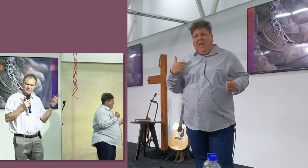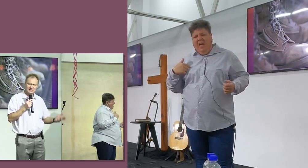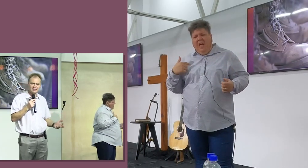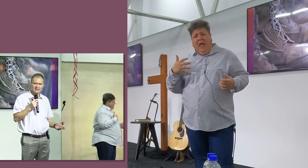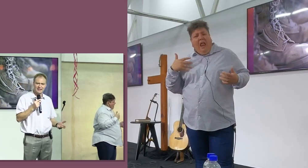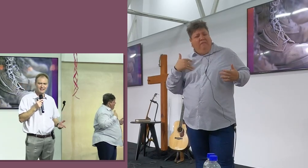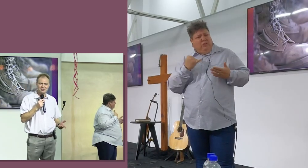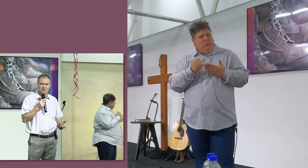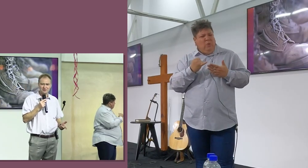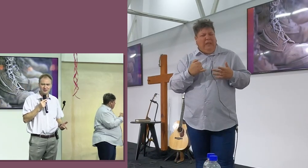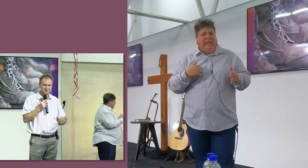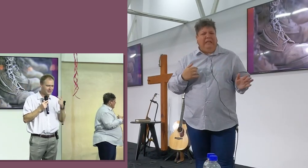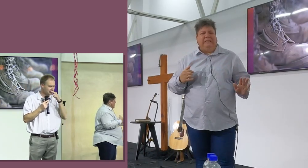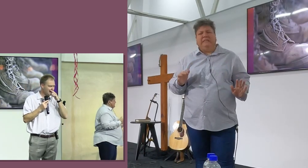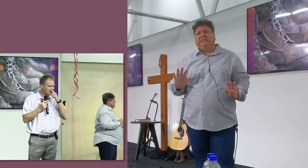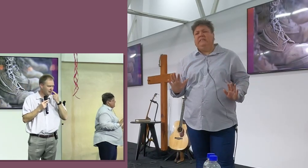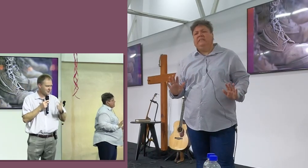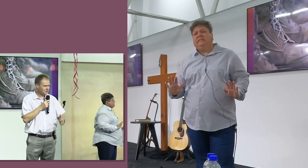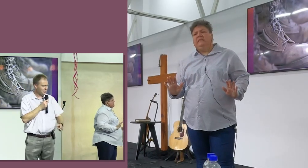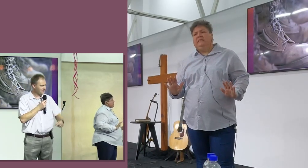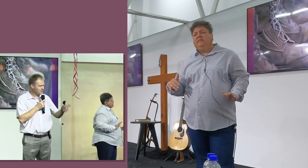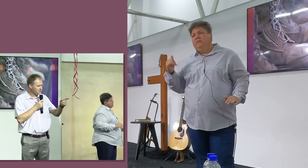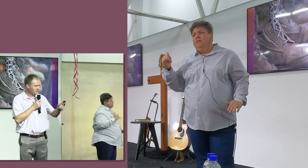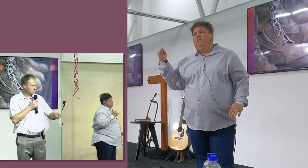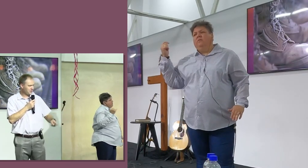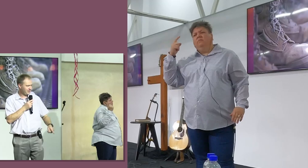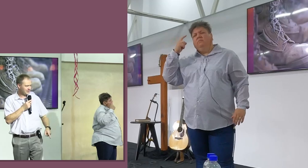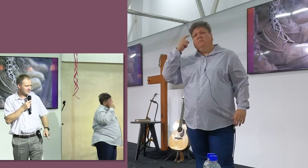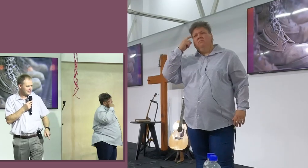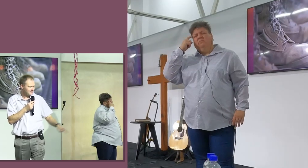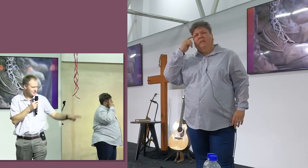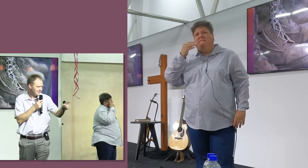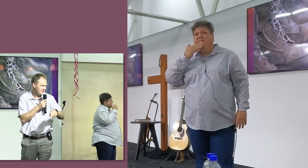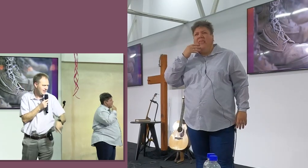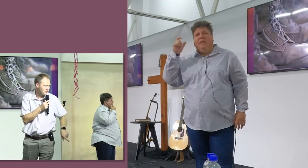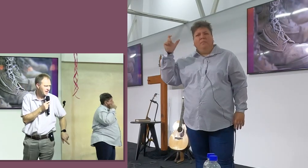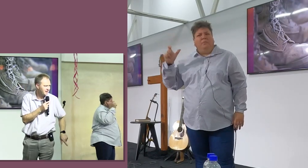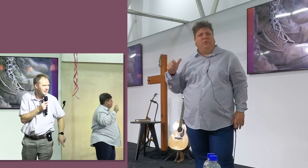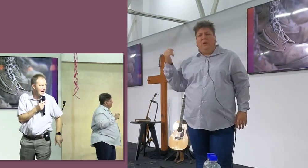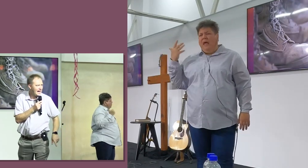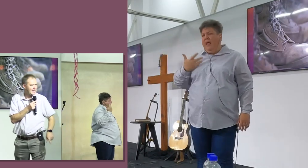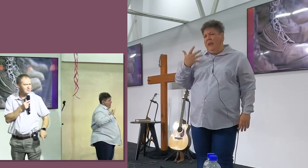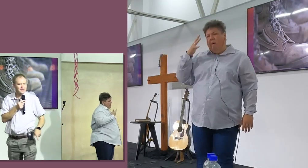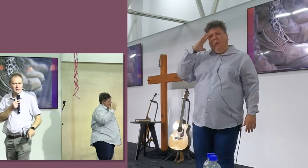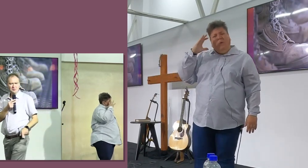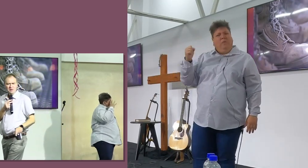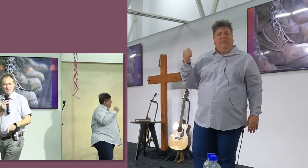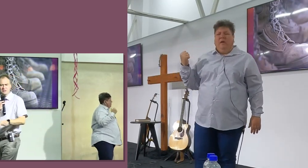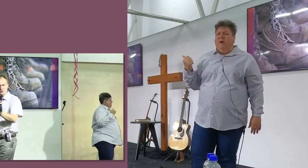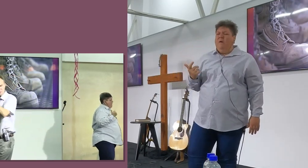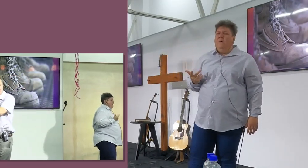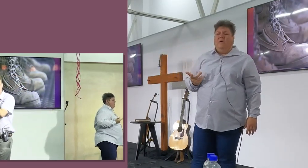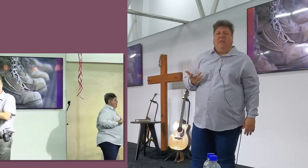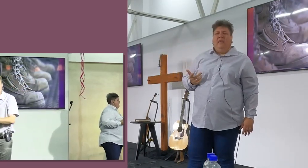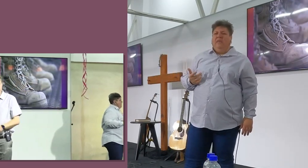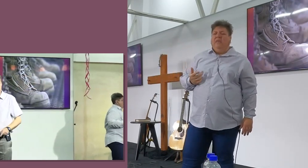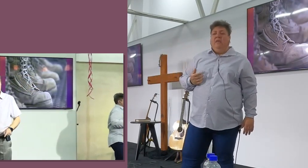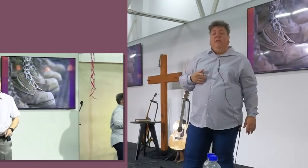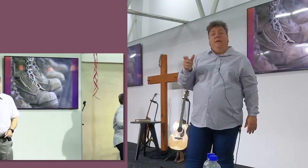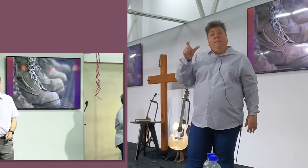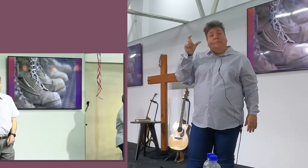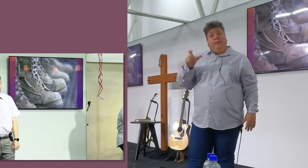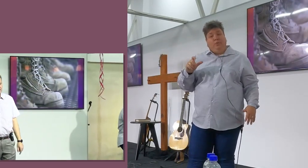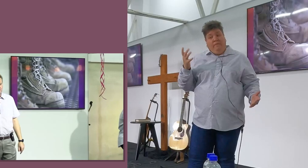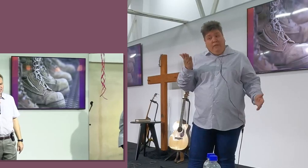nou dat ek terugdink, En ek kan jy so nou weer iets vir my gesê het nie, So nou, Jylle hoef nie te wonder weer dit gesê het nie, Was nie hier nie hoor, Maar so persoon wat so